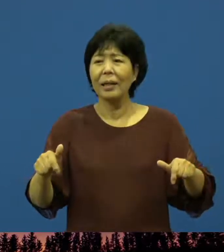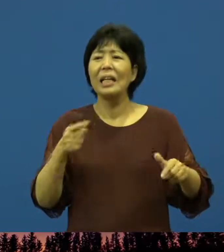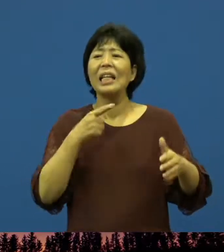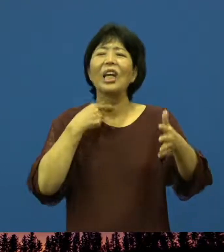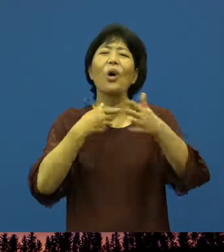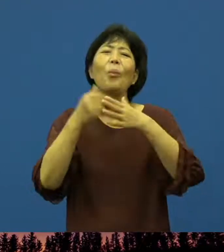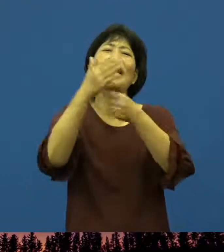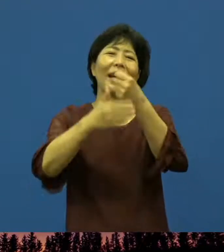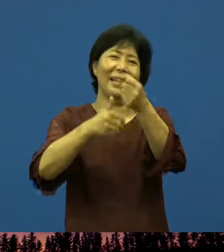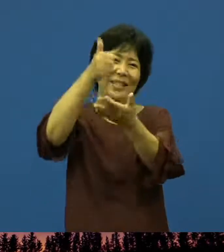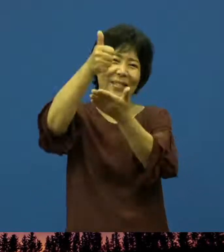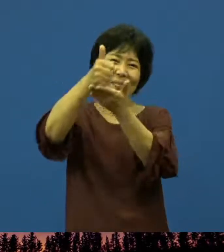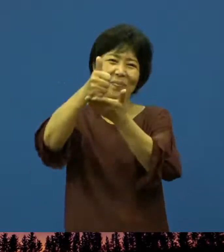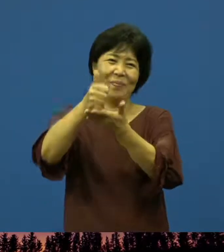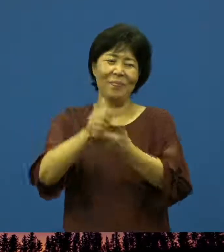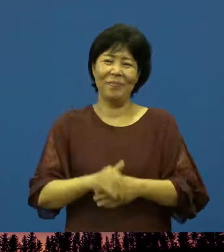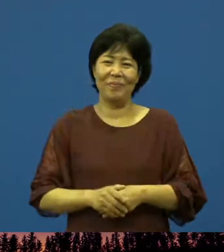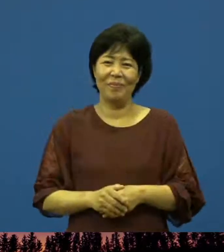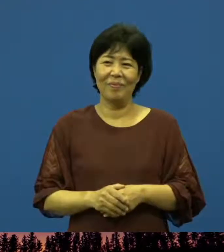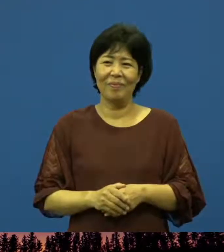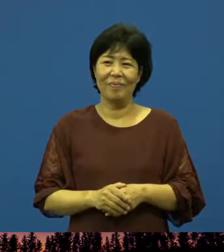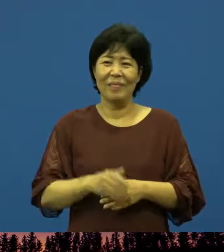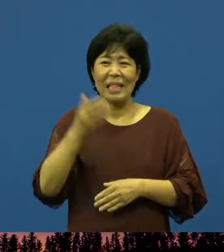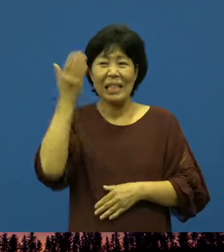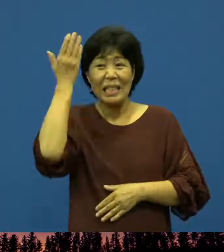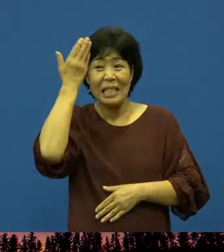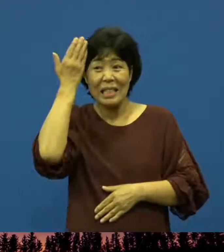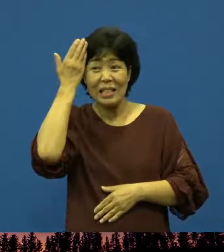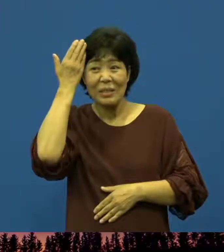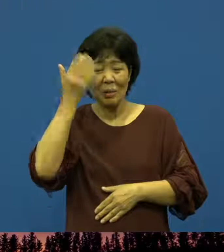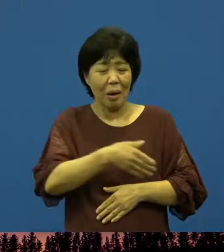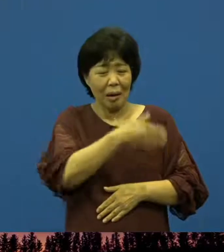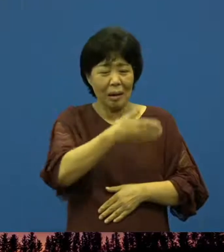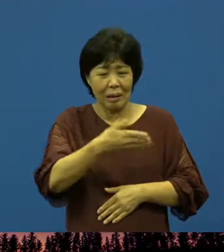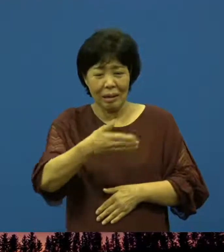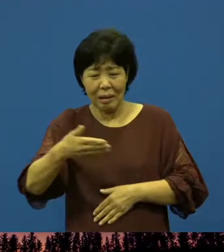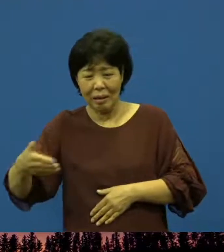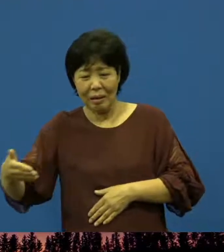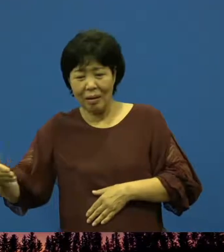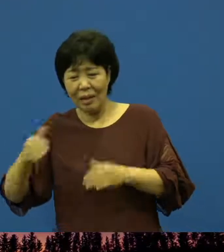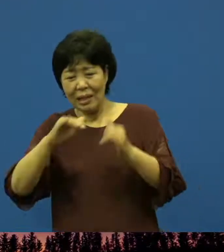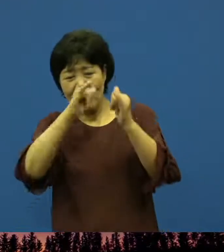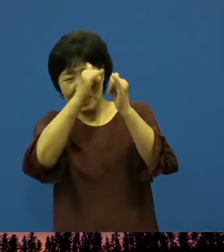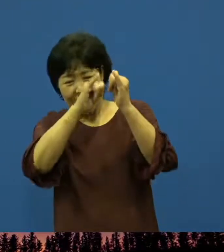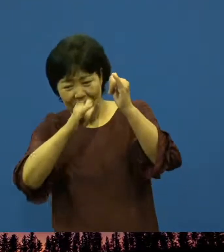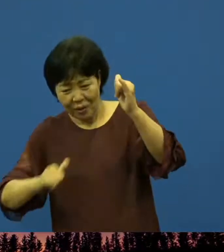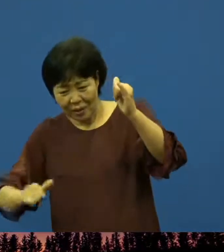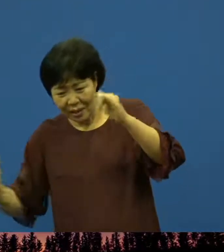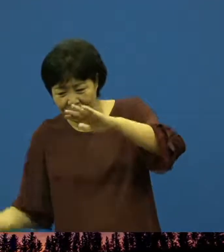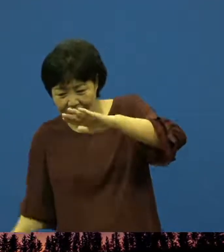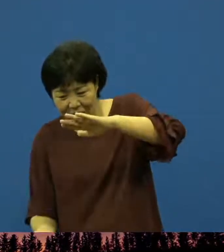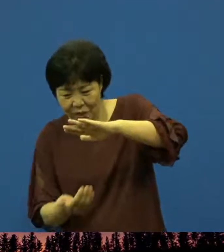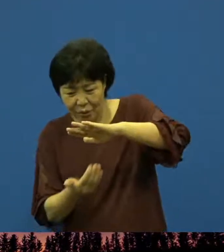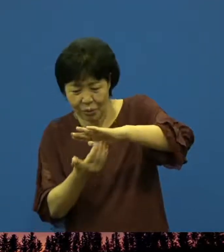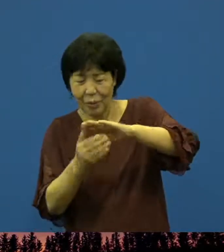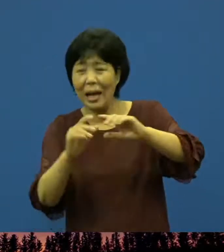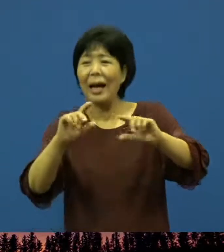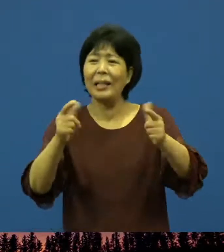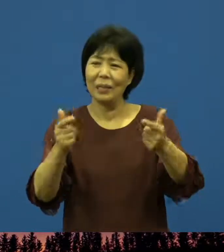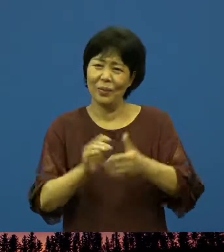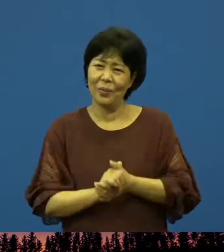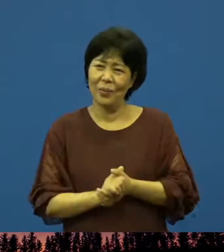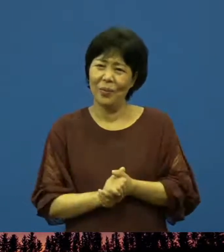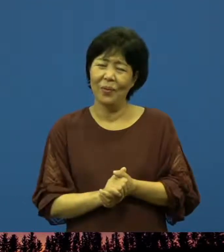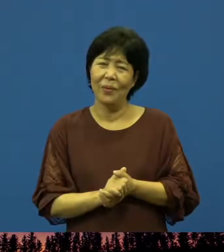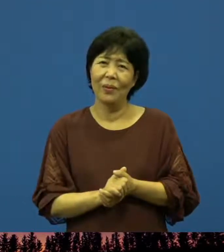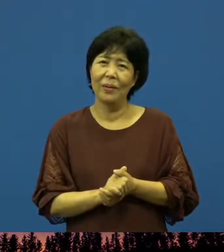그냥 지식이 흘러 역사가 된 게 아니라 아브라함의 개인의 하나님을 체험한 경험이 쌓여 그 역사를